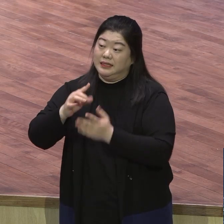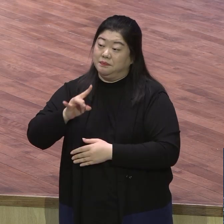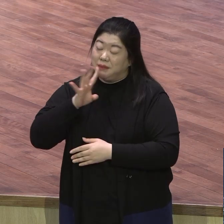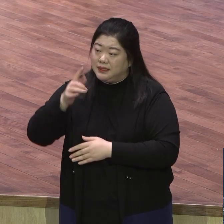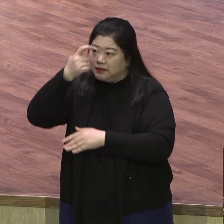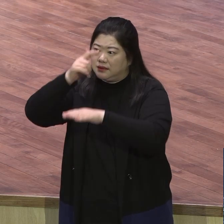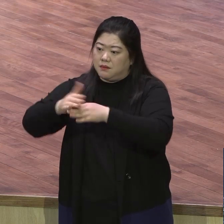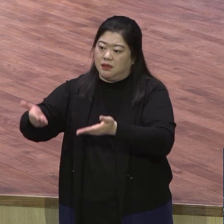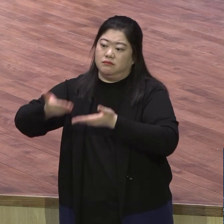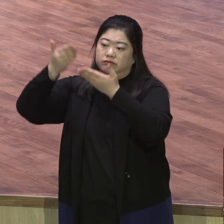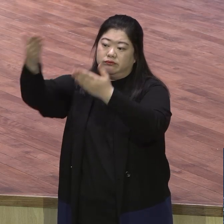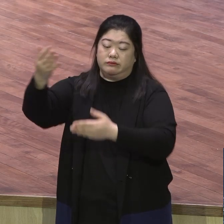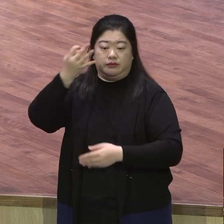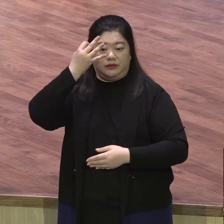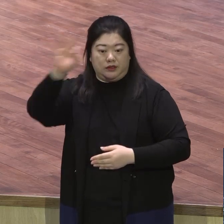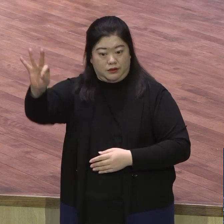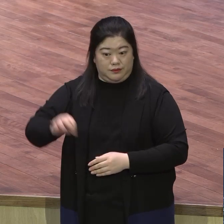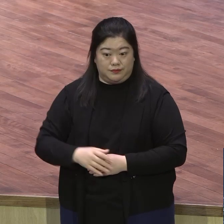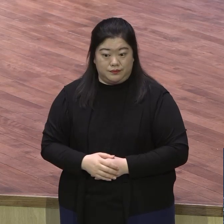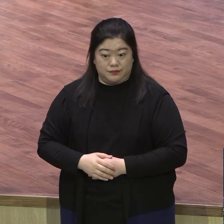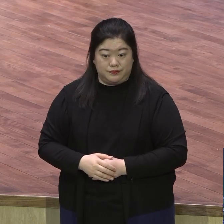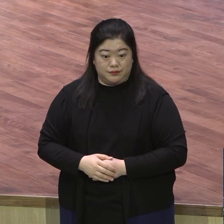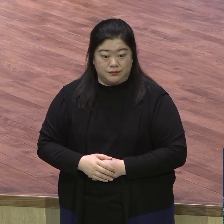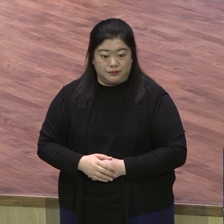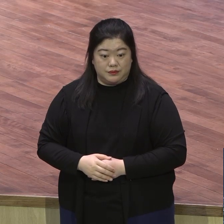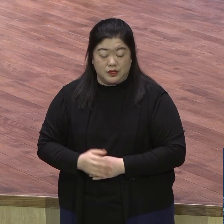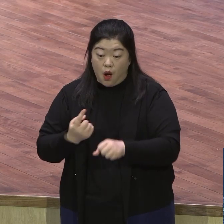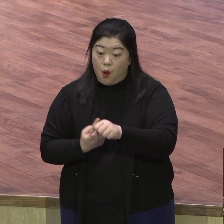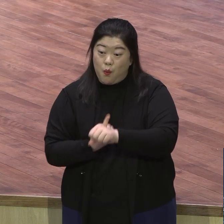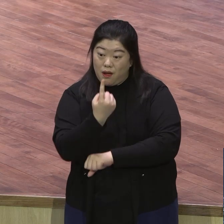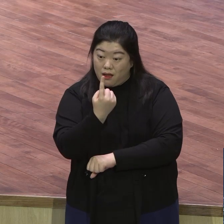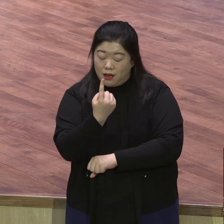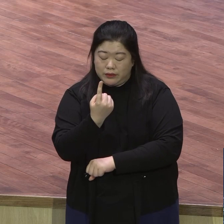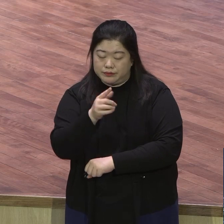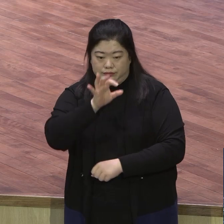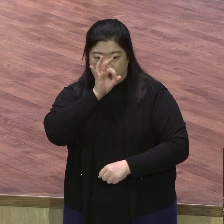영원한 사랑의 대상이요 경배의 대상이다 그래서